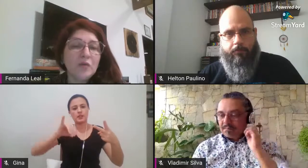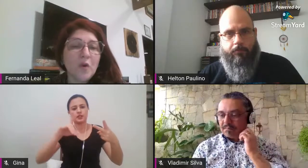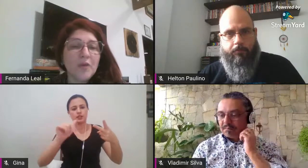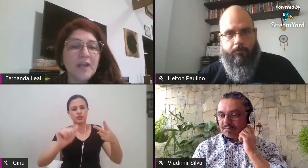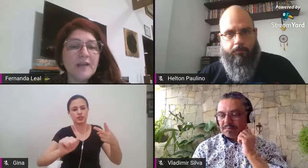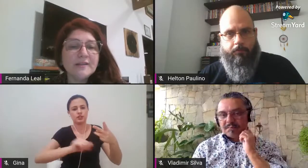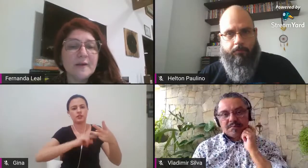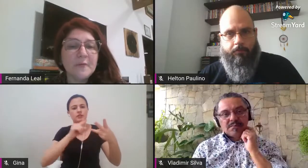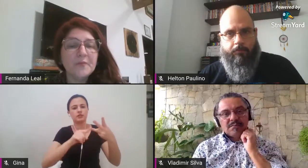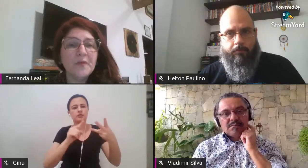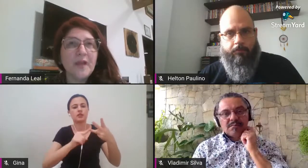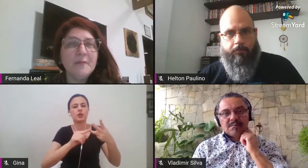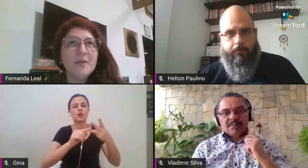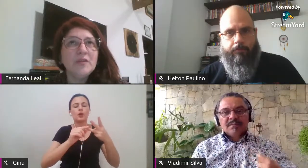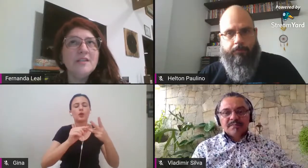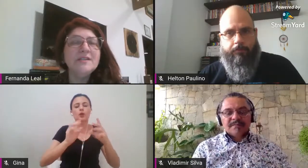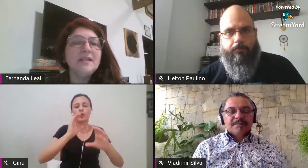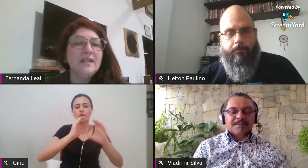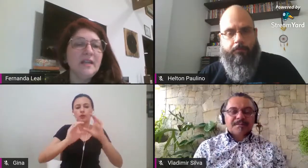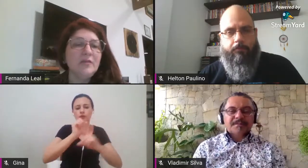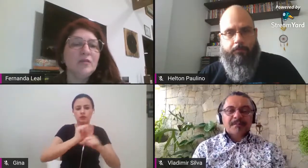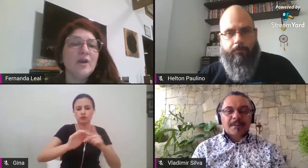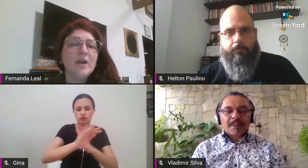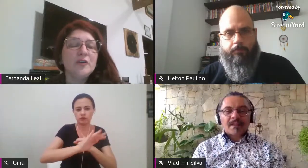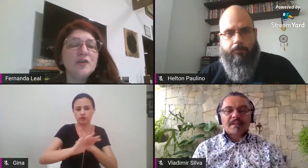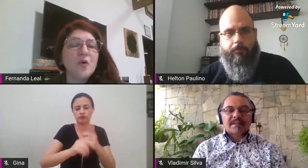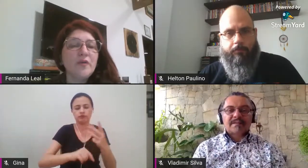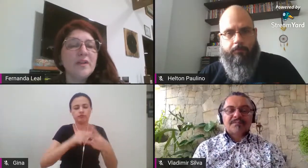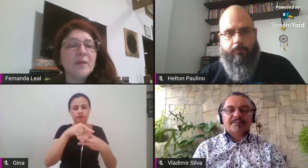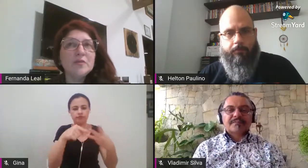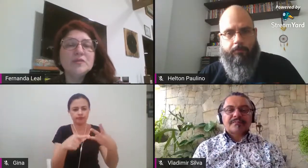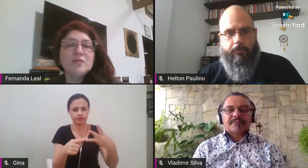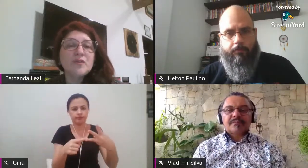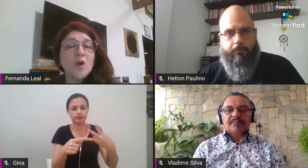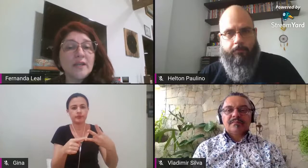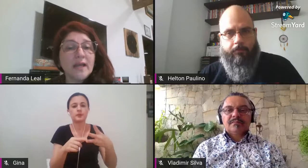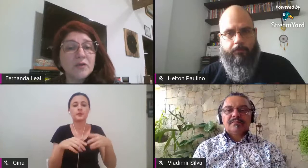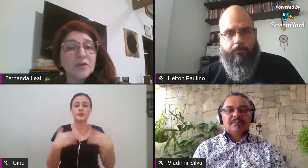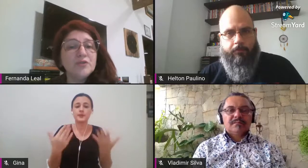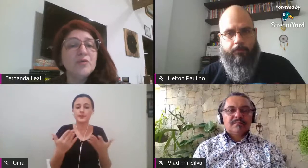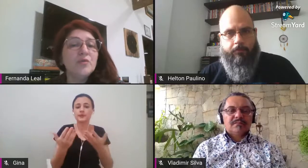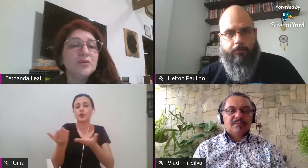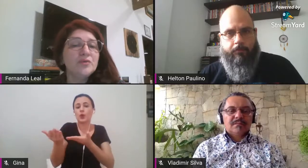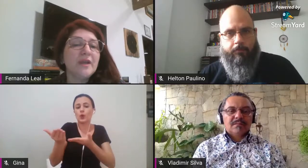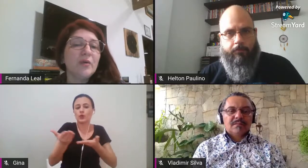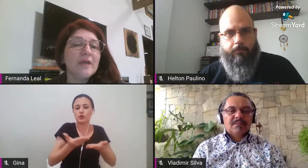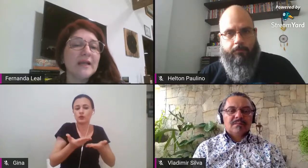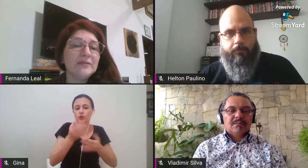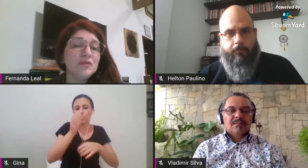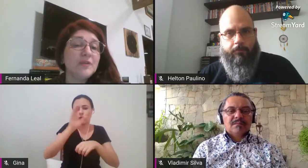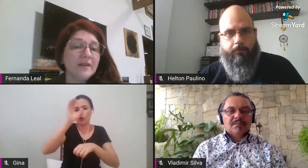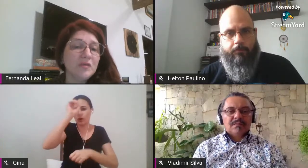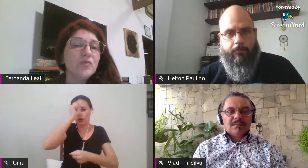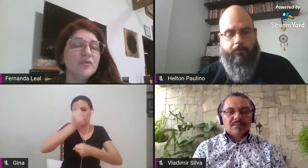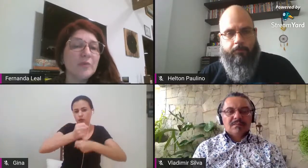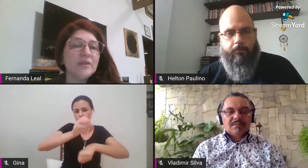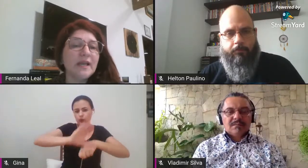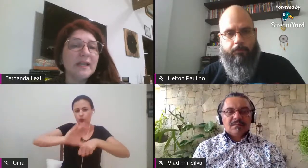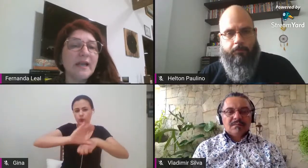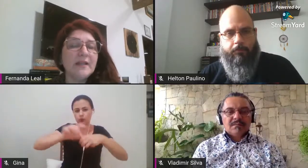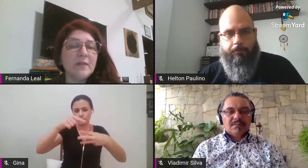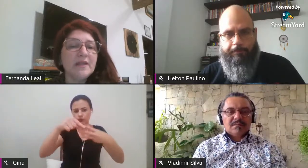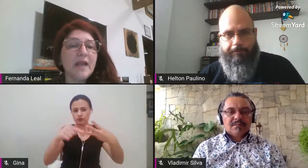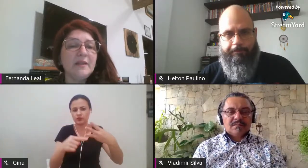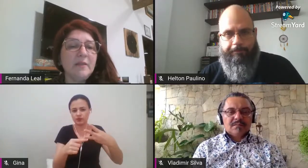social Educomunicação, né? Então, nesse sentido, nós convidamos os coordenadores do curso, né, dos três cursos da